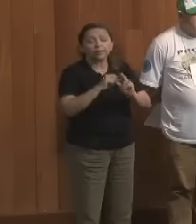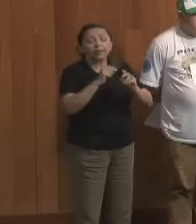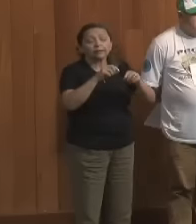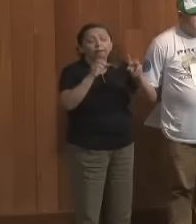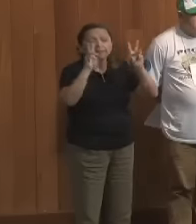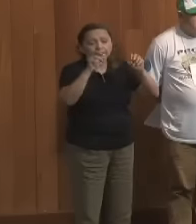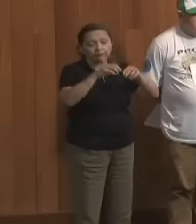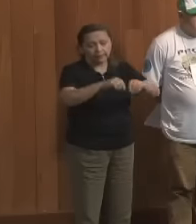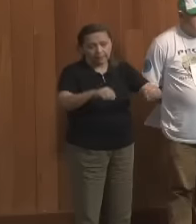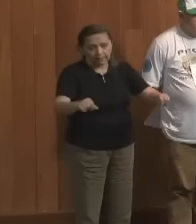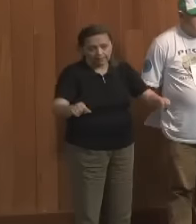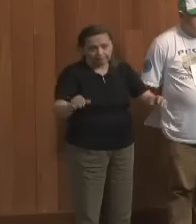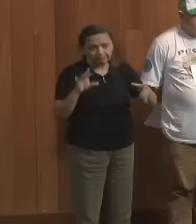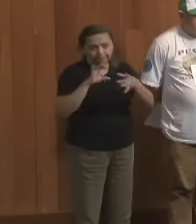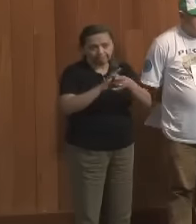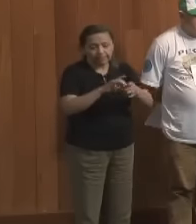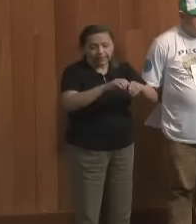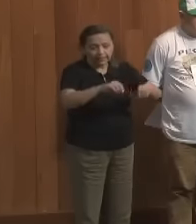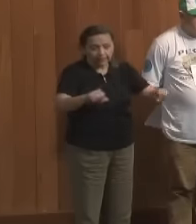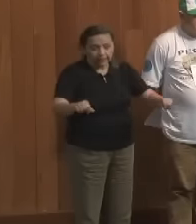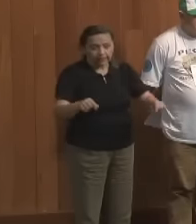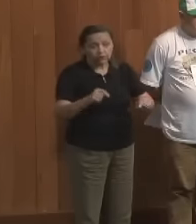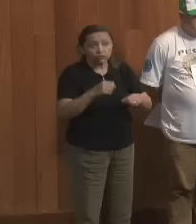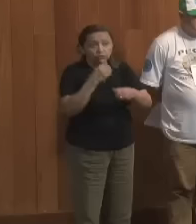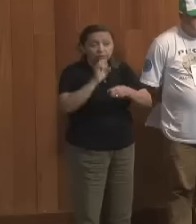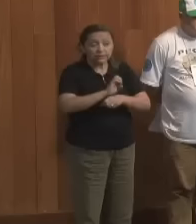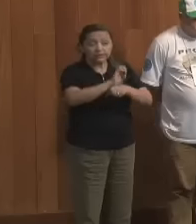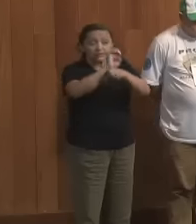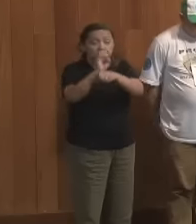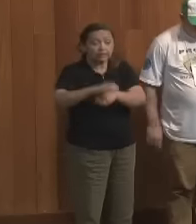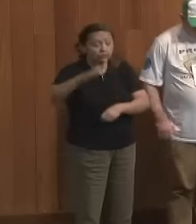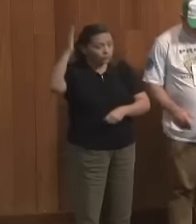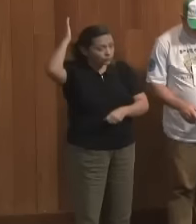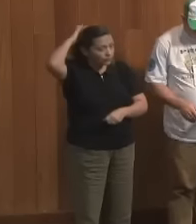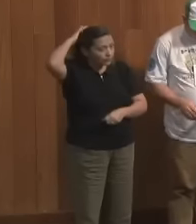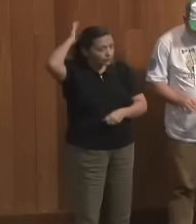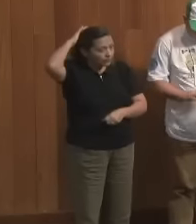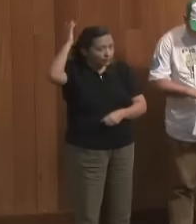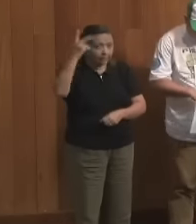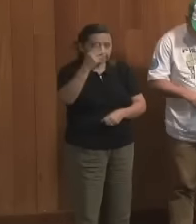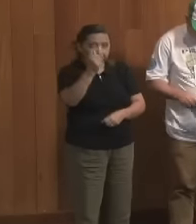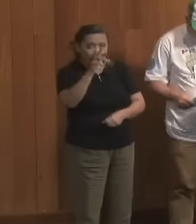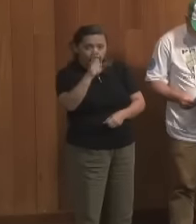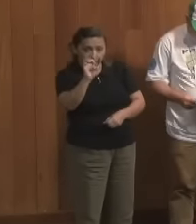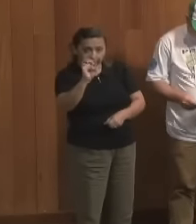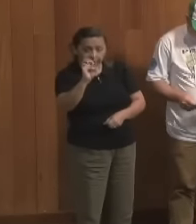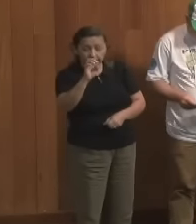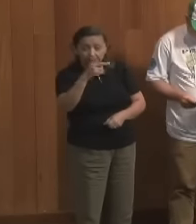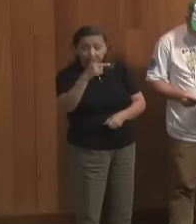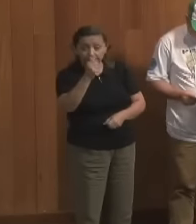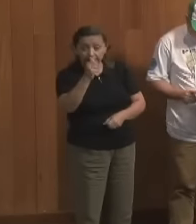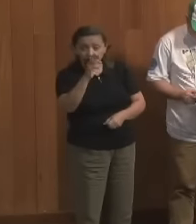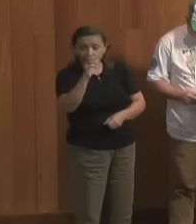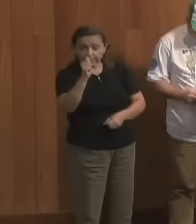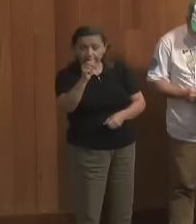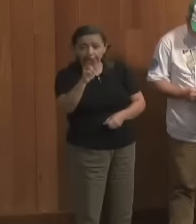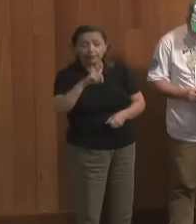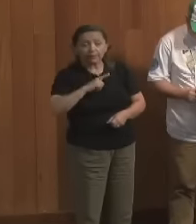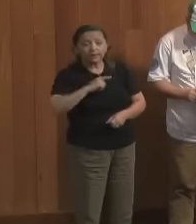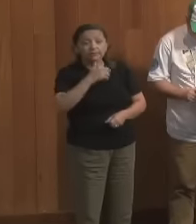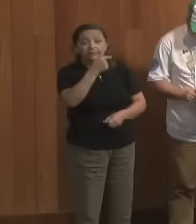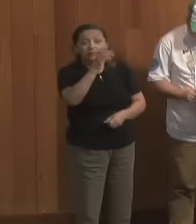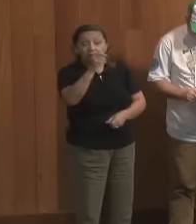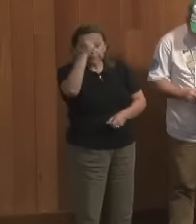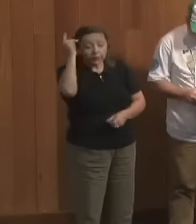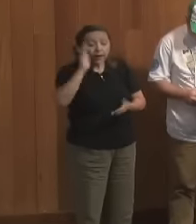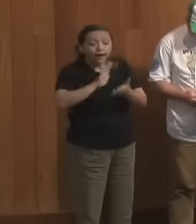terra. Só no Pará, a gente tem 70 pessoas hoje ameaçadas de